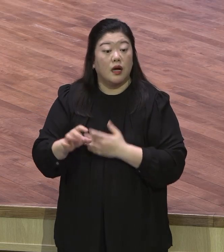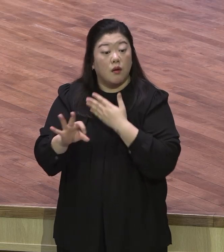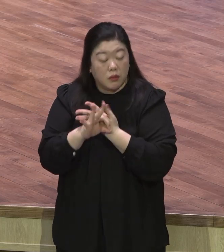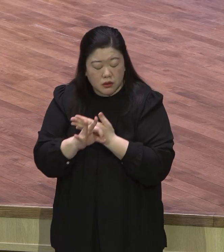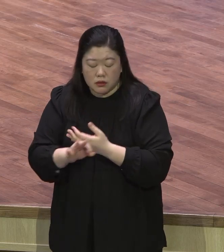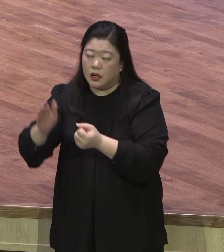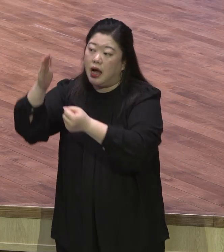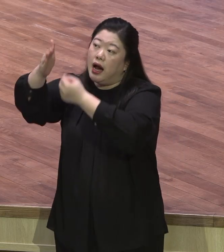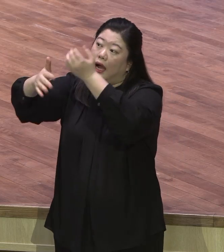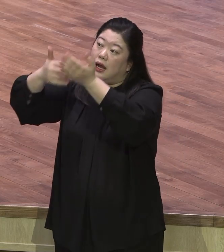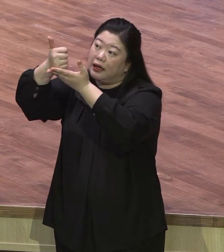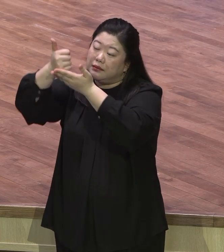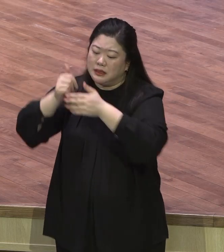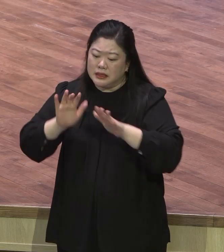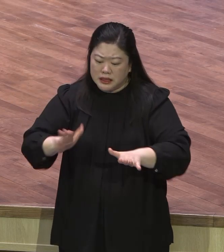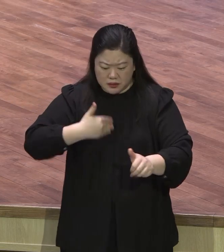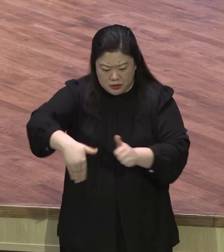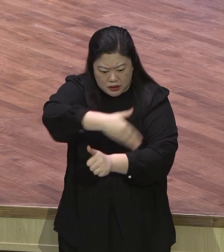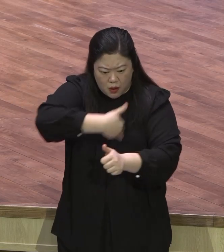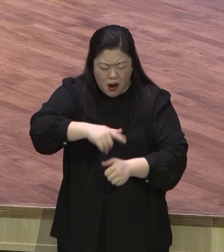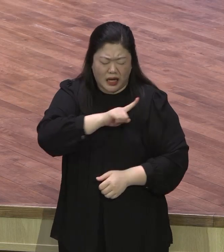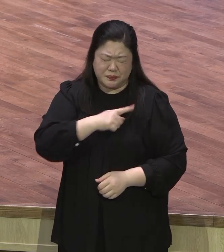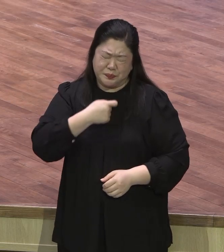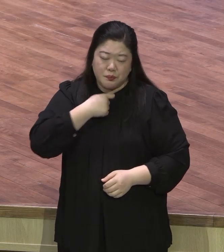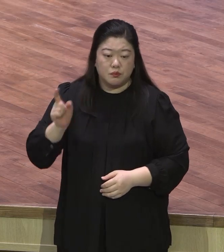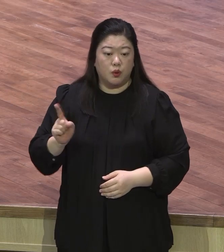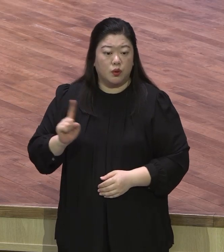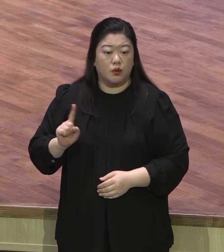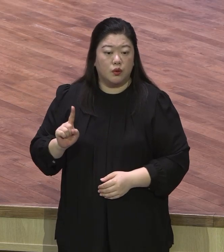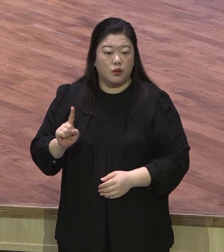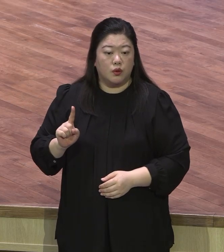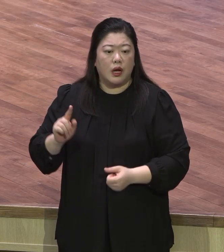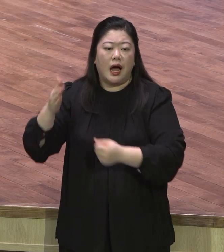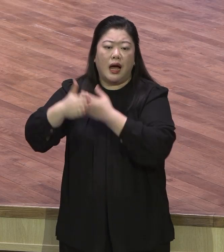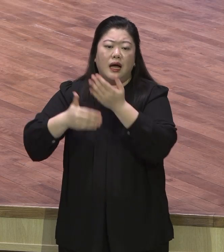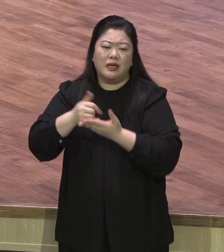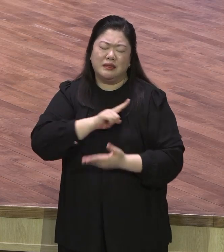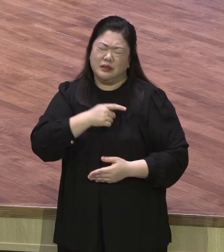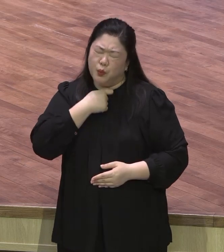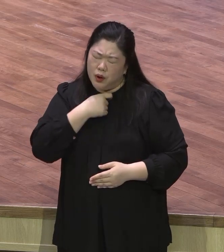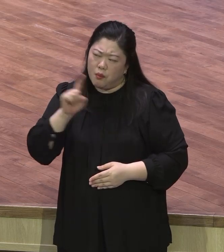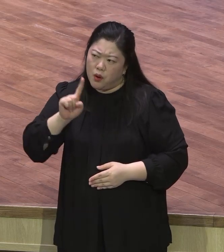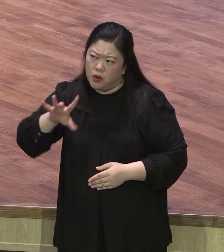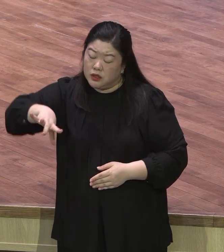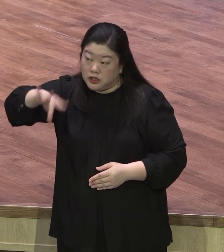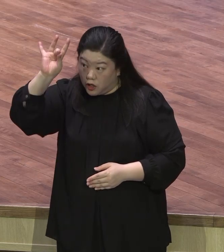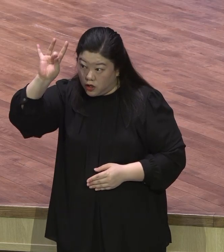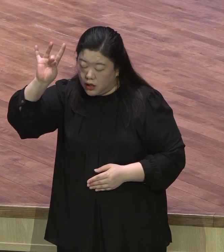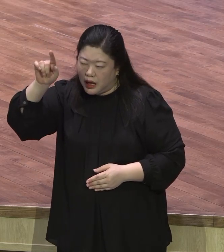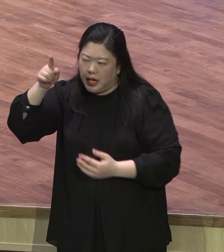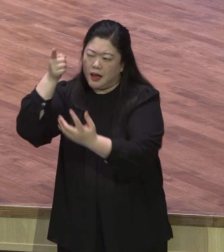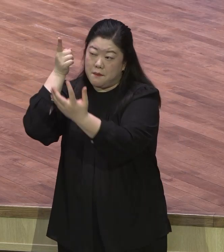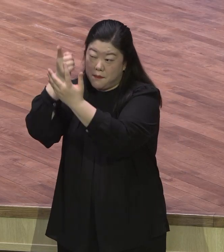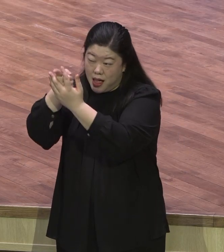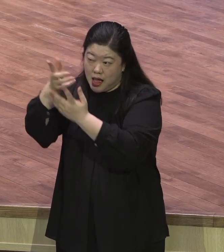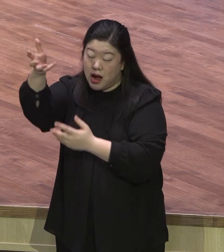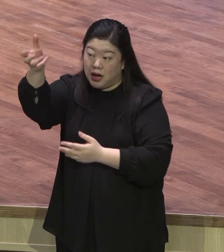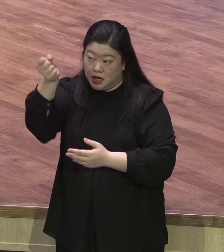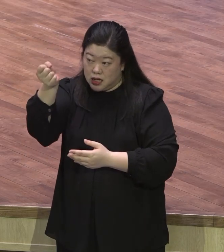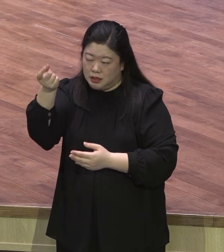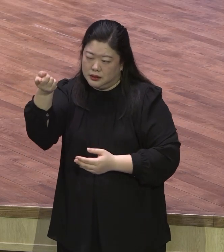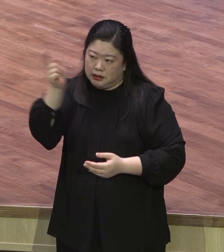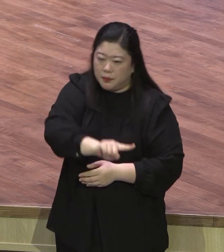현장에서 내 직군 따라 내 기관에서 하나님이 원하시는 것이 무엇인가 이것부터 생각해야 돼요 내 이름 내 자리가